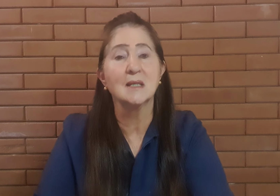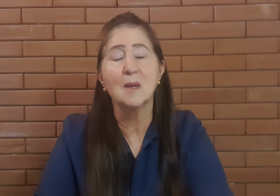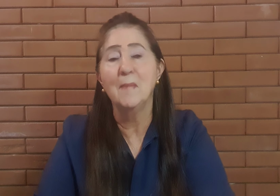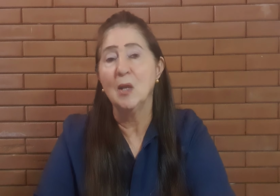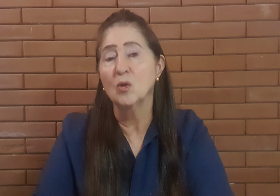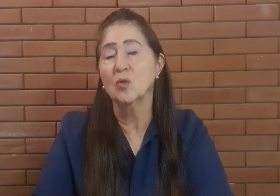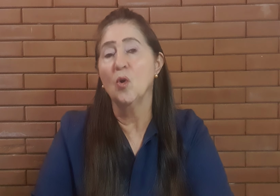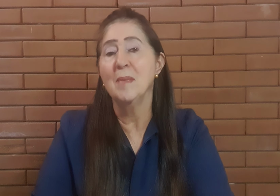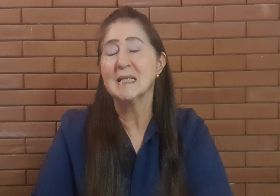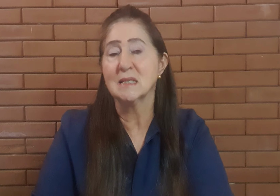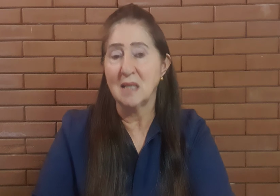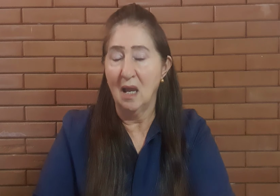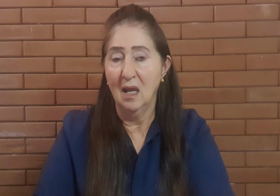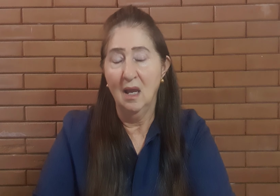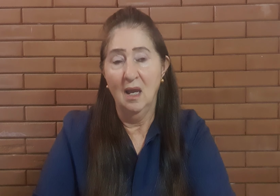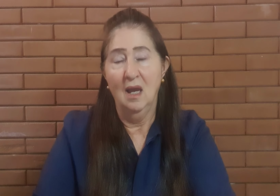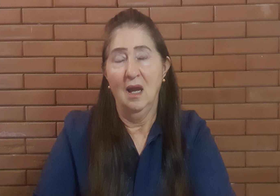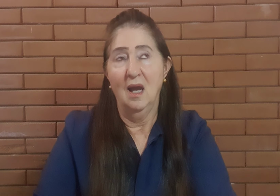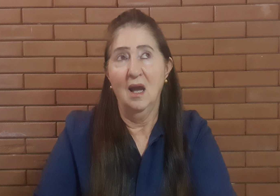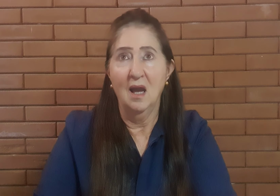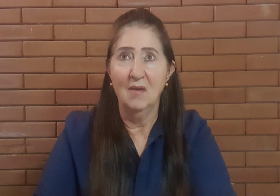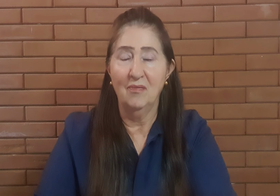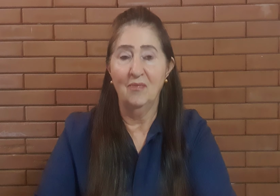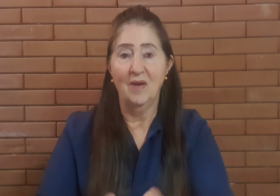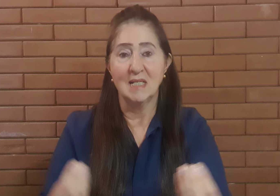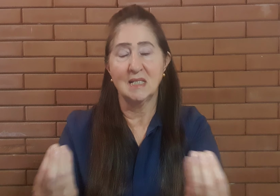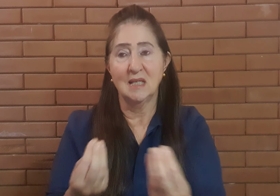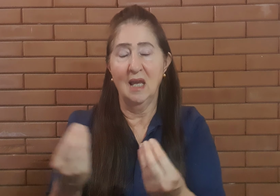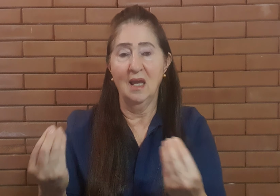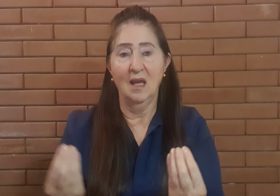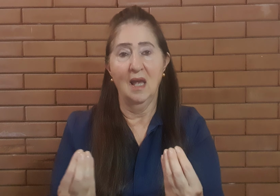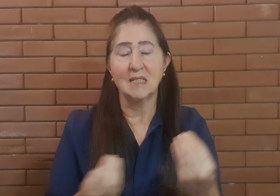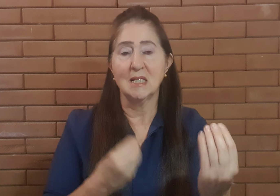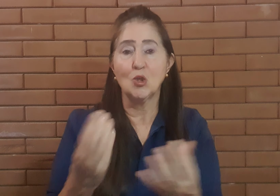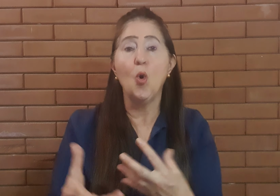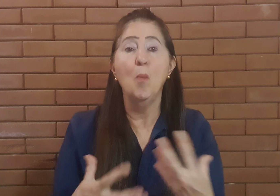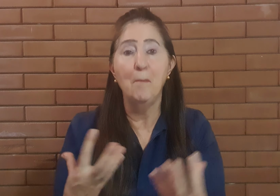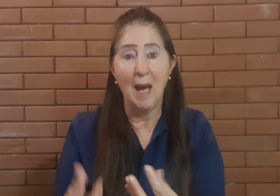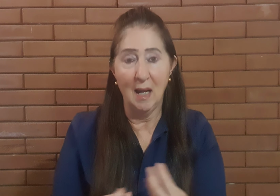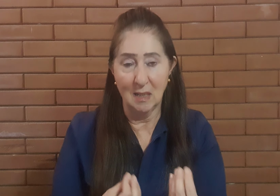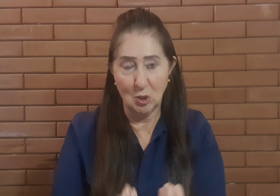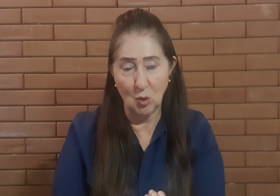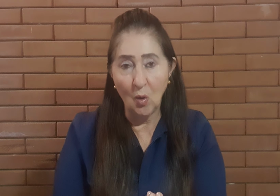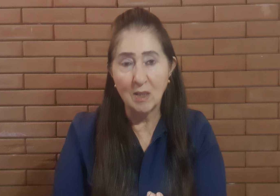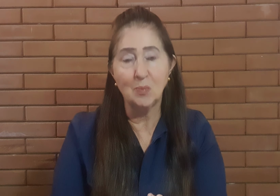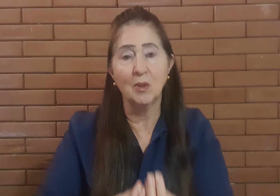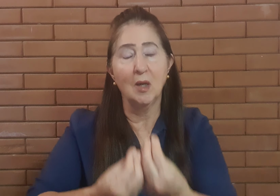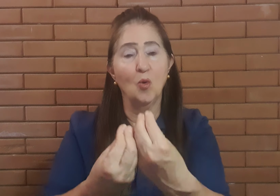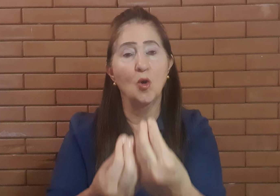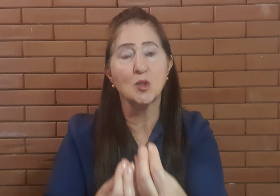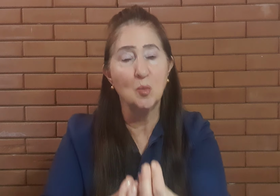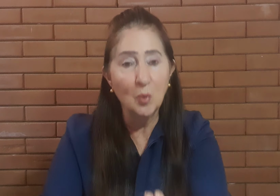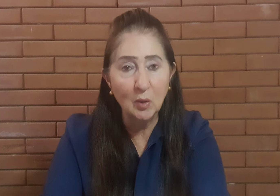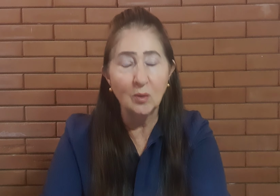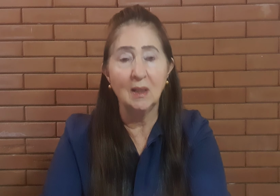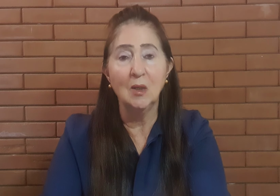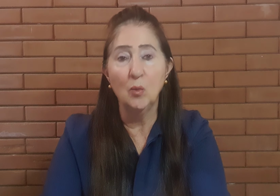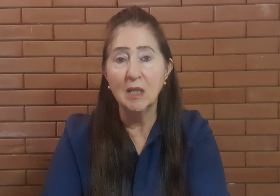também, quando começar a fazer essas comparações, porque eu gosto muito da